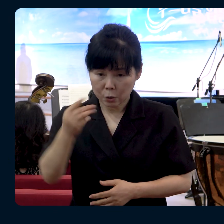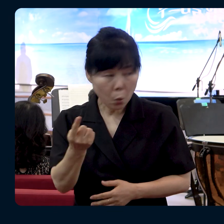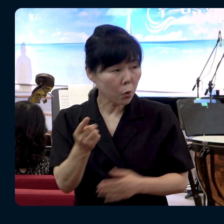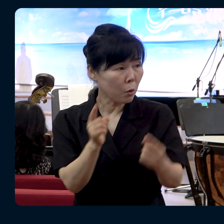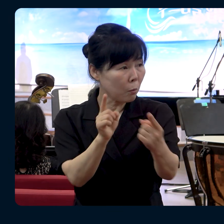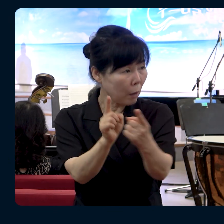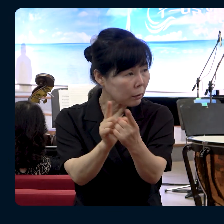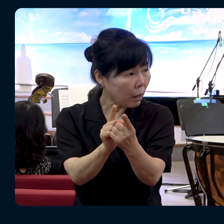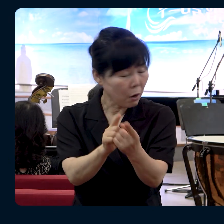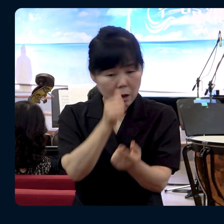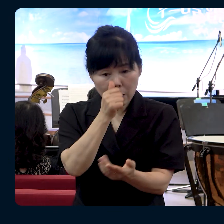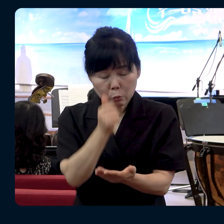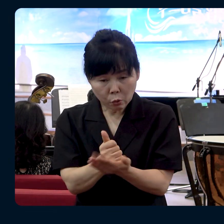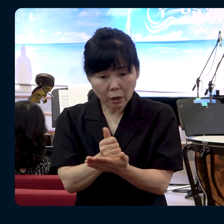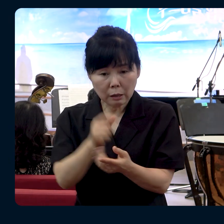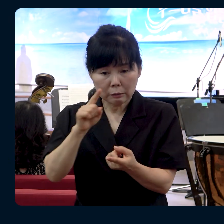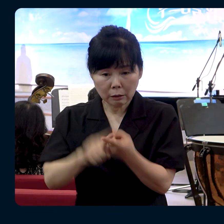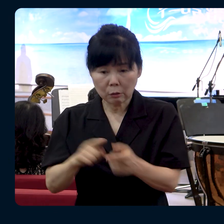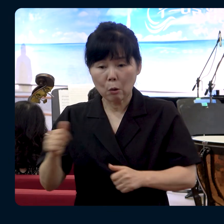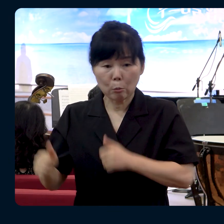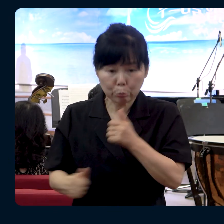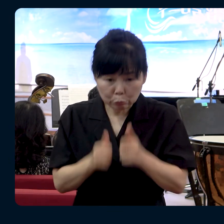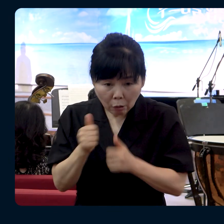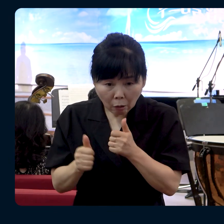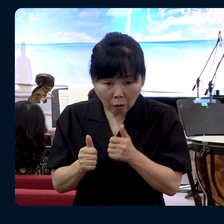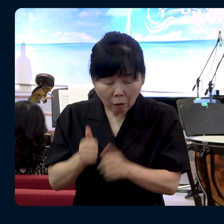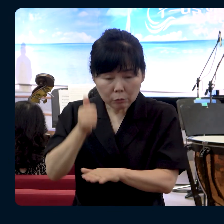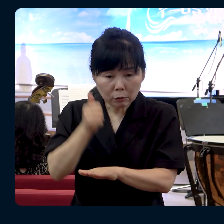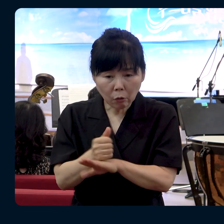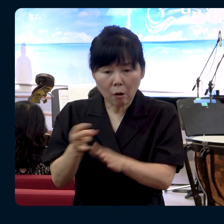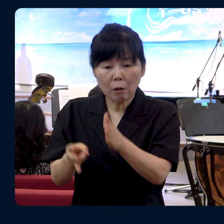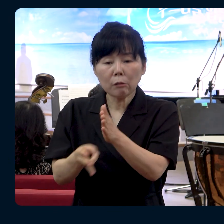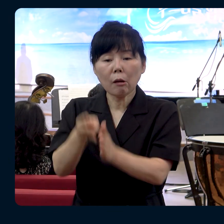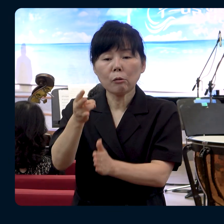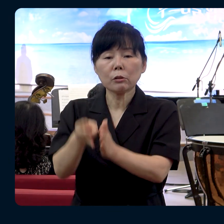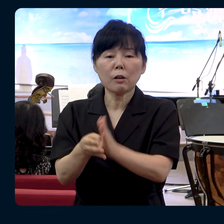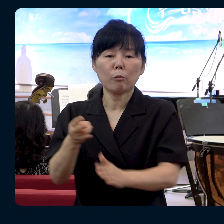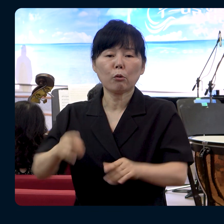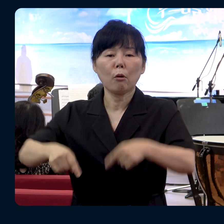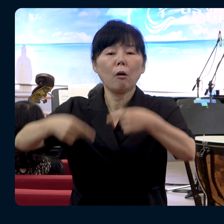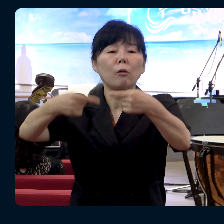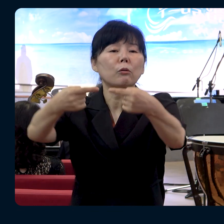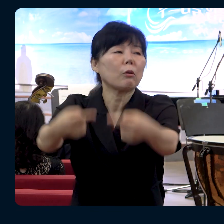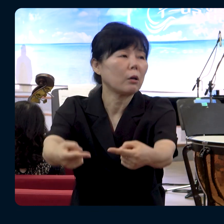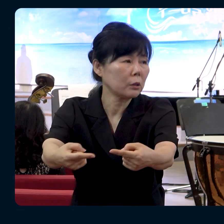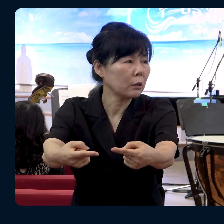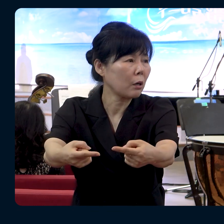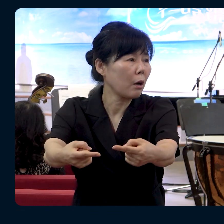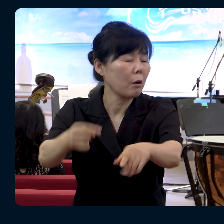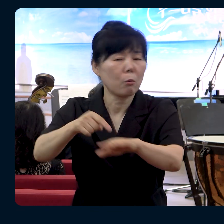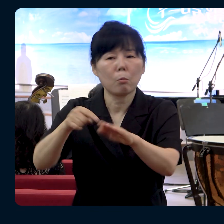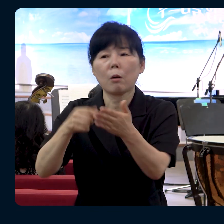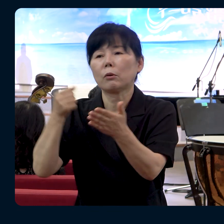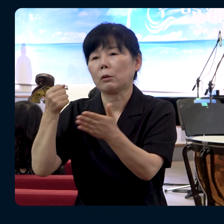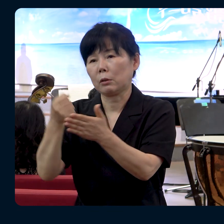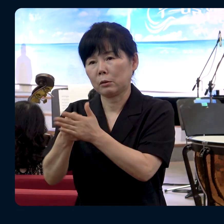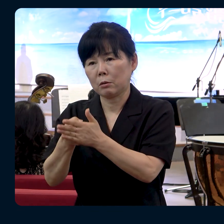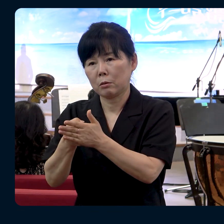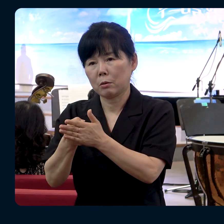죄에 대해서 분노를 느끼신 예수님이 이제 예루살렘으로 올라가시기를 결심하신 것이죠. 이제 십자가